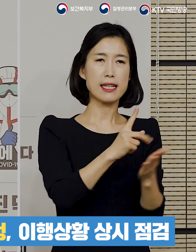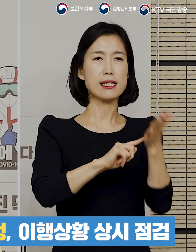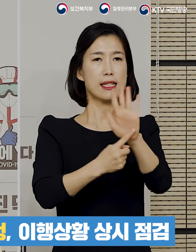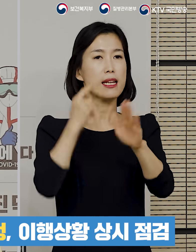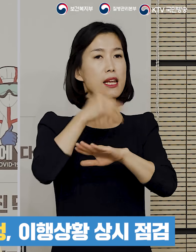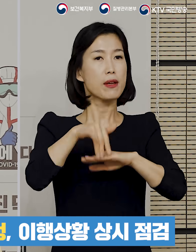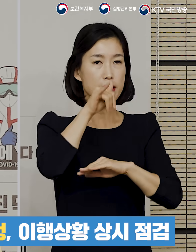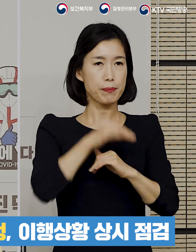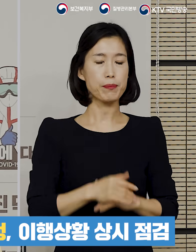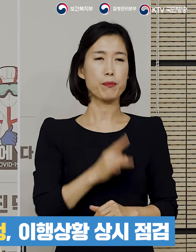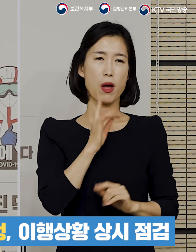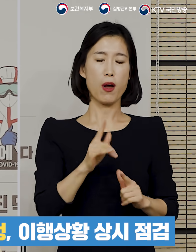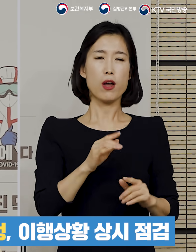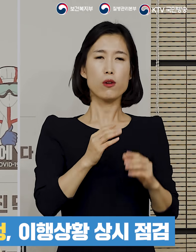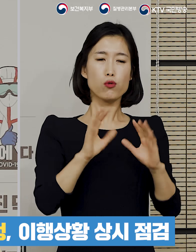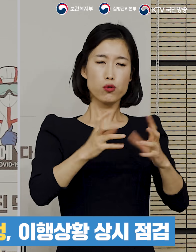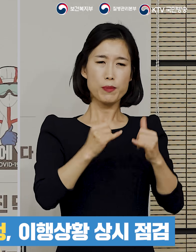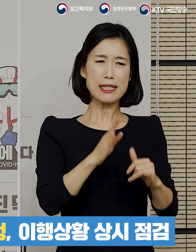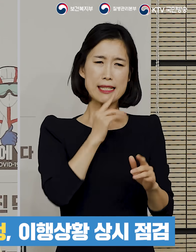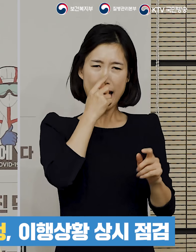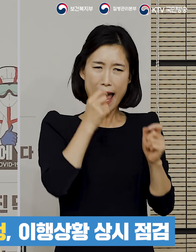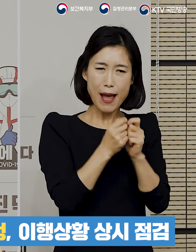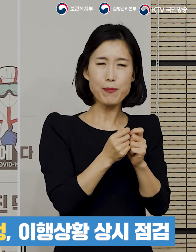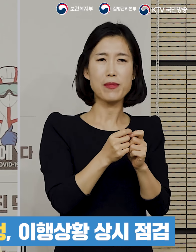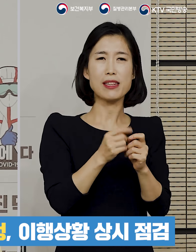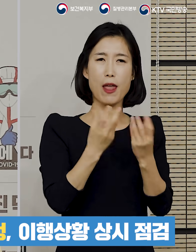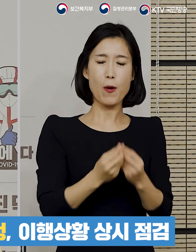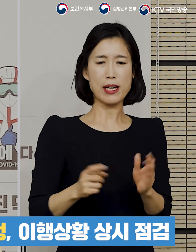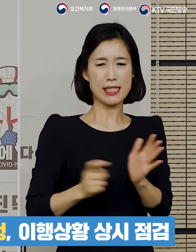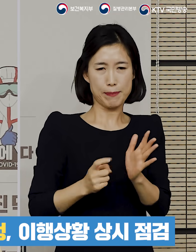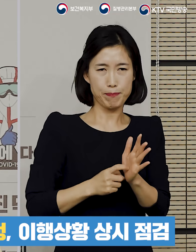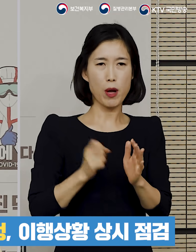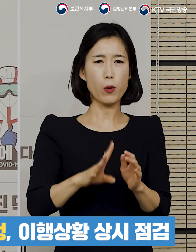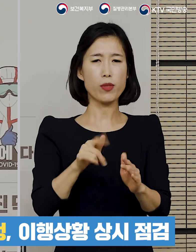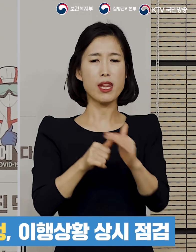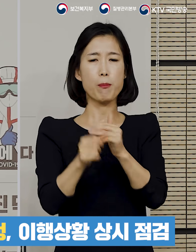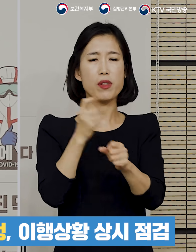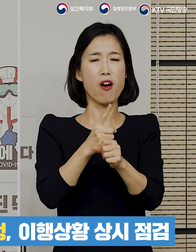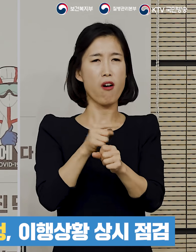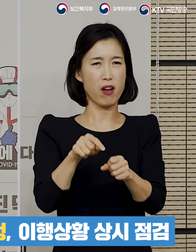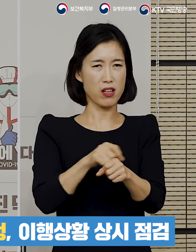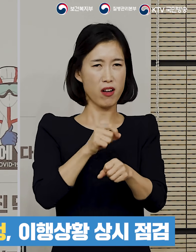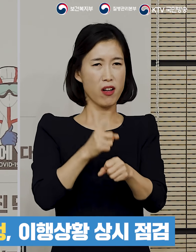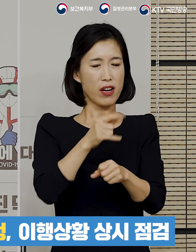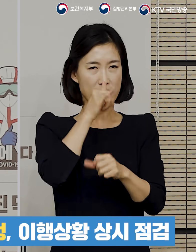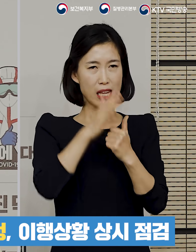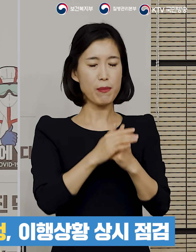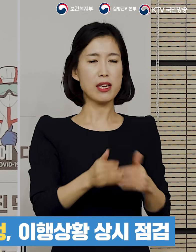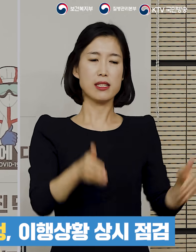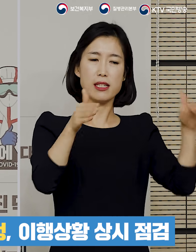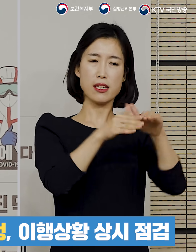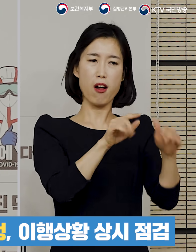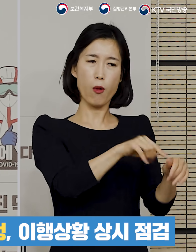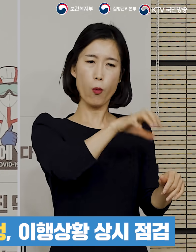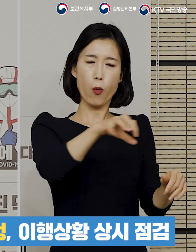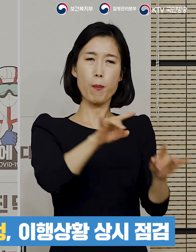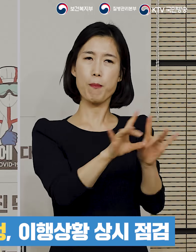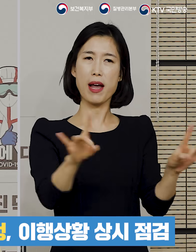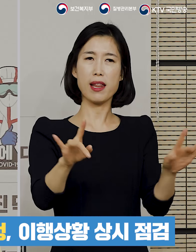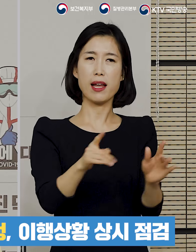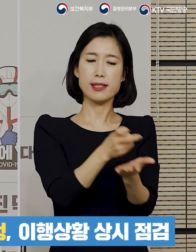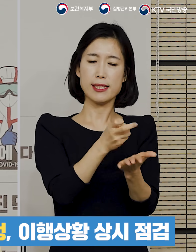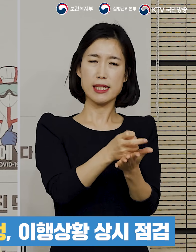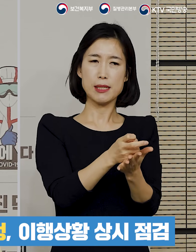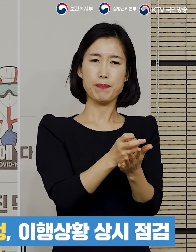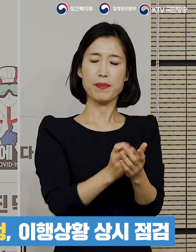계획입니다. 또한 국민 실생활과의 밀접성, 시급성, 대표성을 고려하여 시설 유형별로